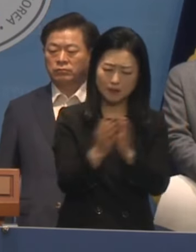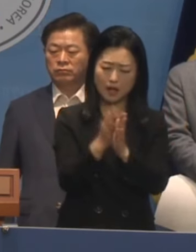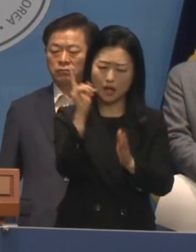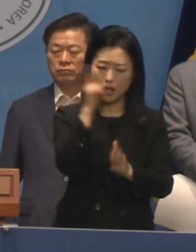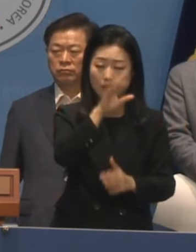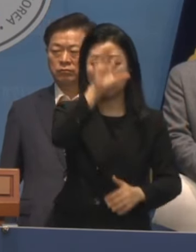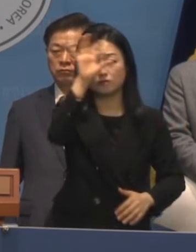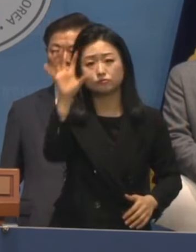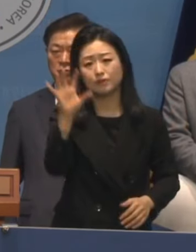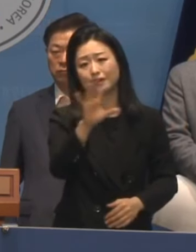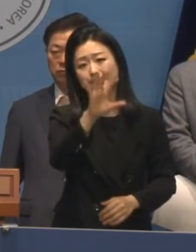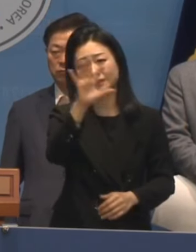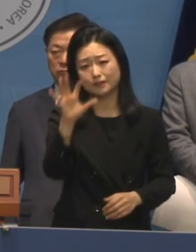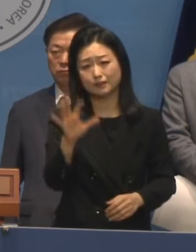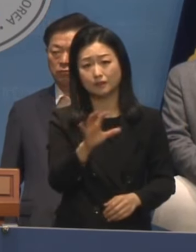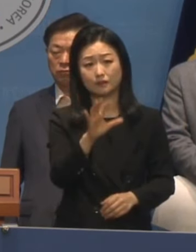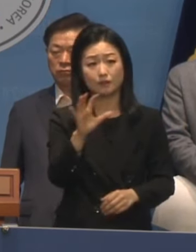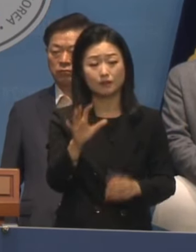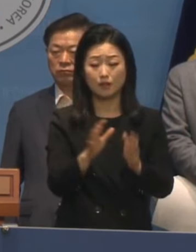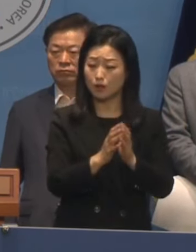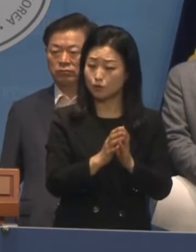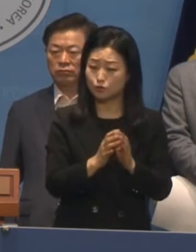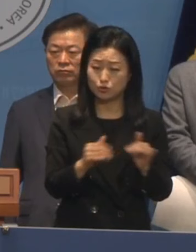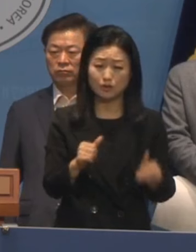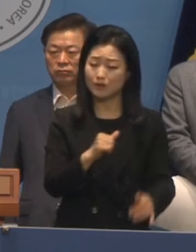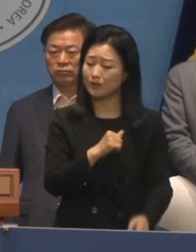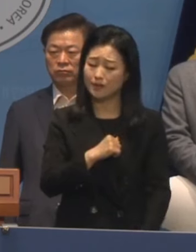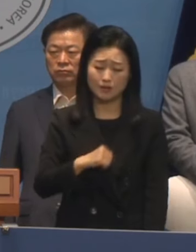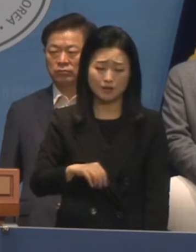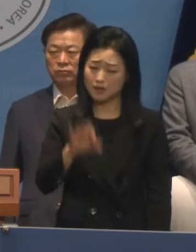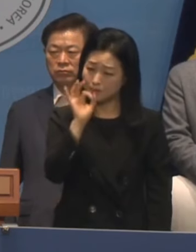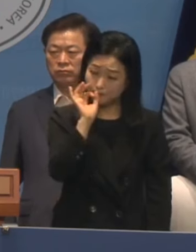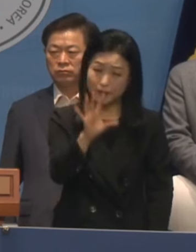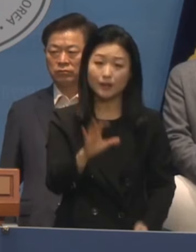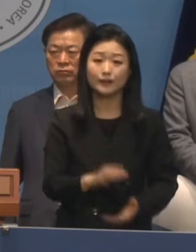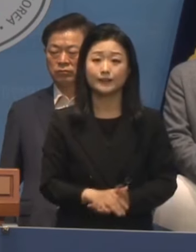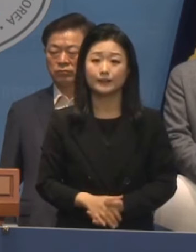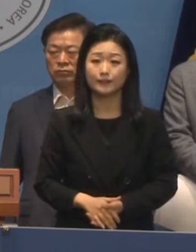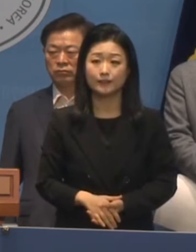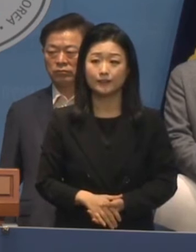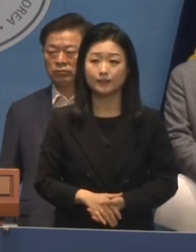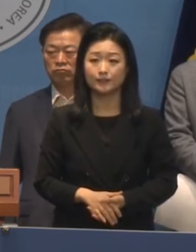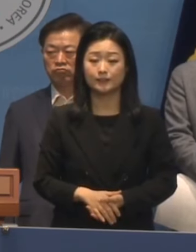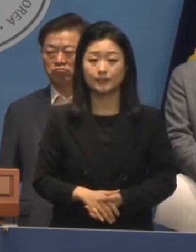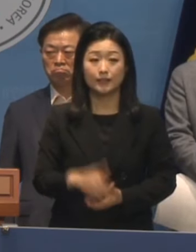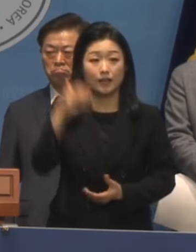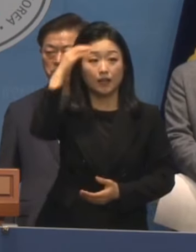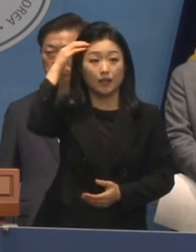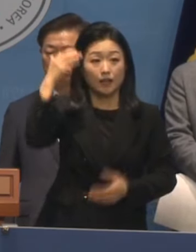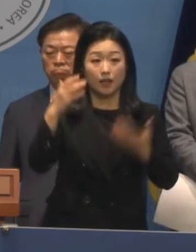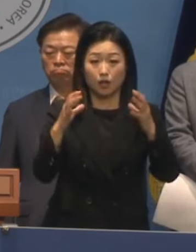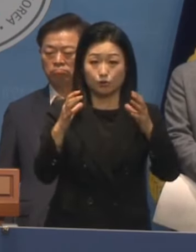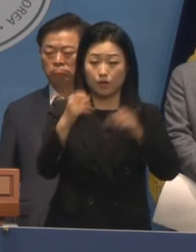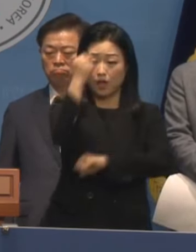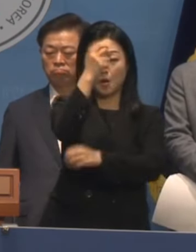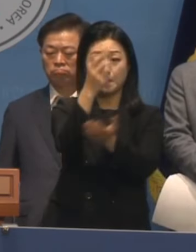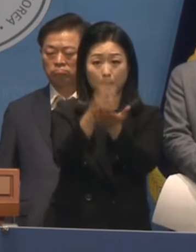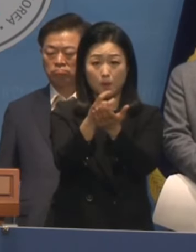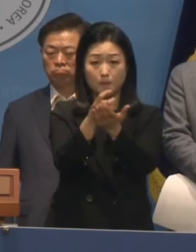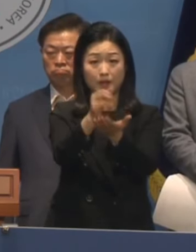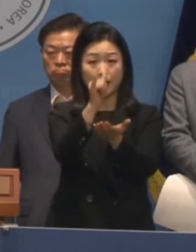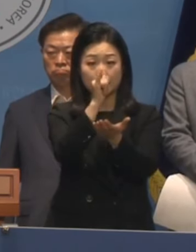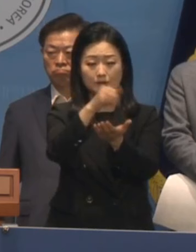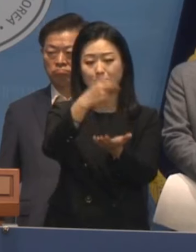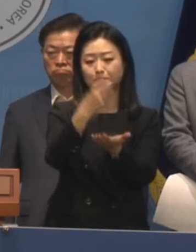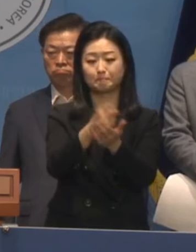악수하는 국민들은 언제까지 이러한 상황들을 지켜봐야 합니까 대한민국 헌법에 보장된